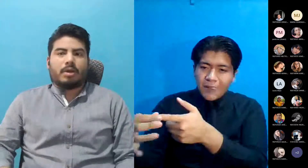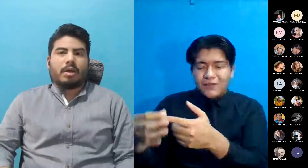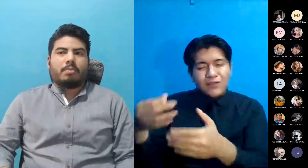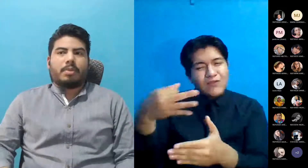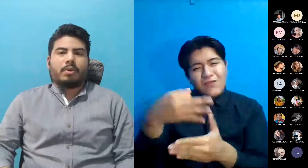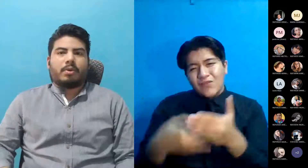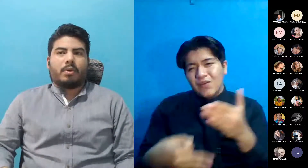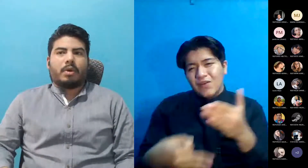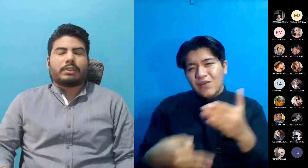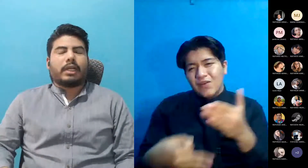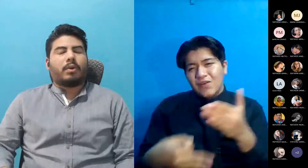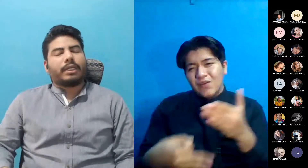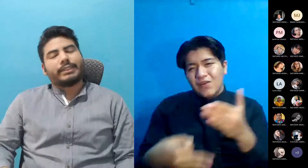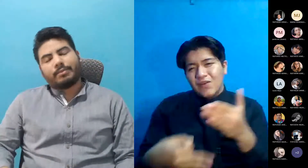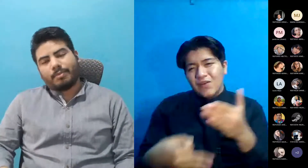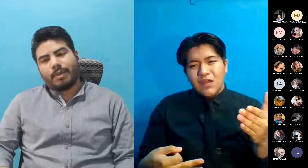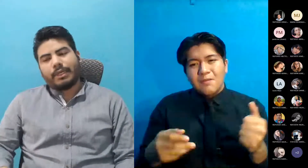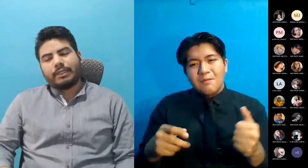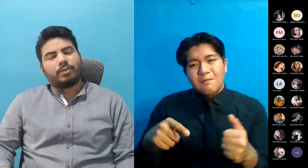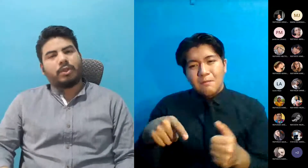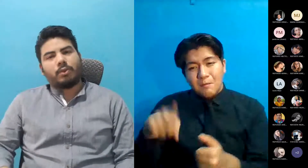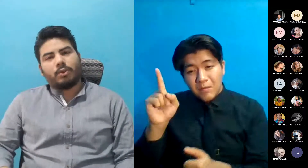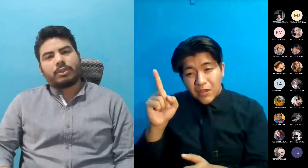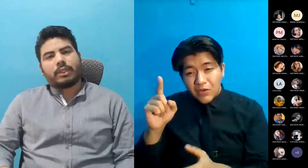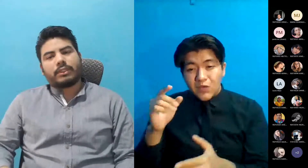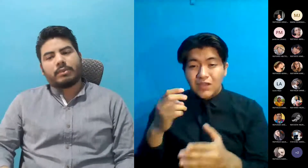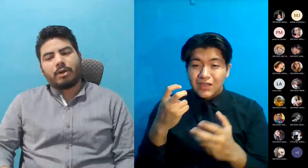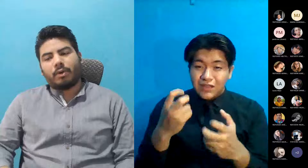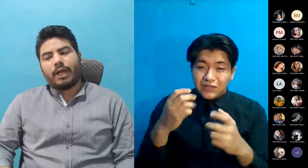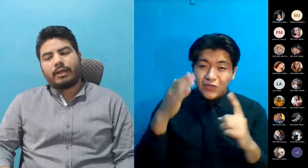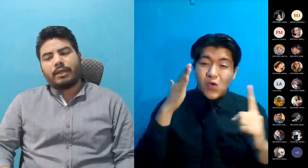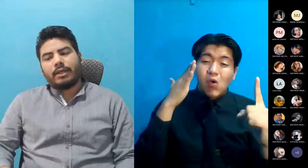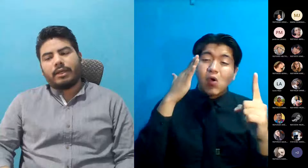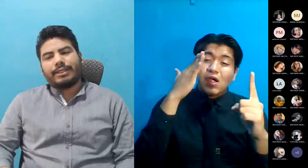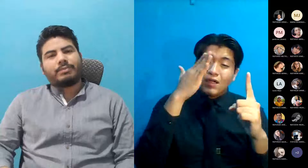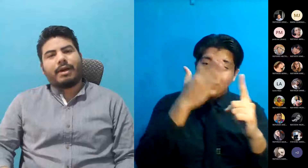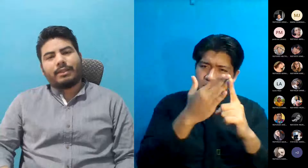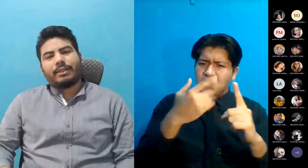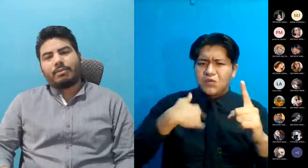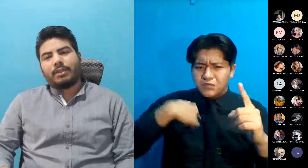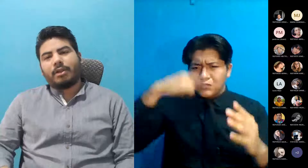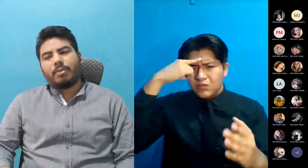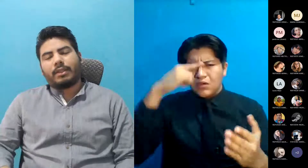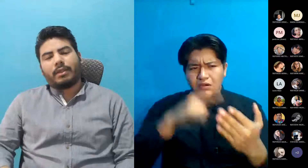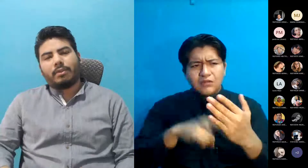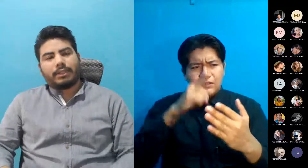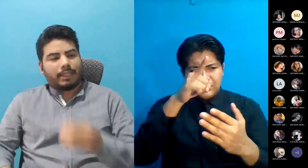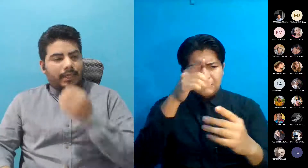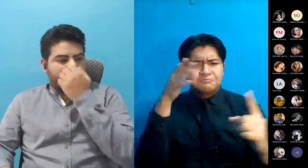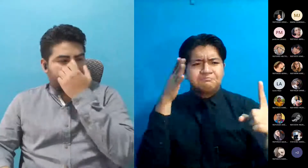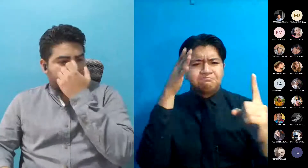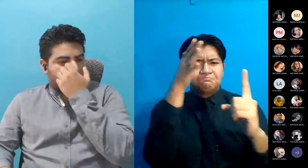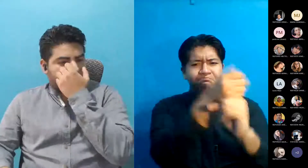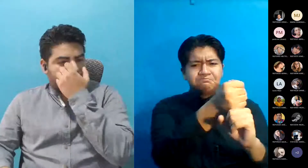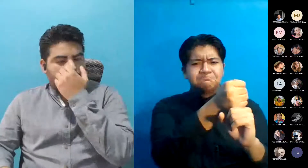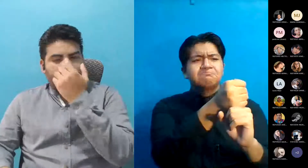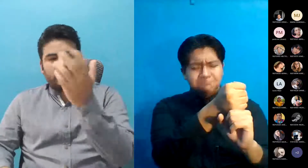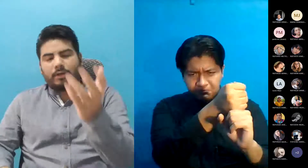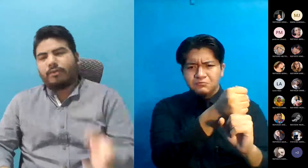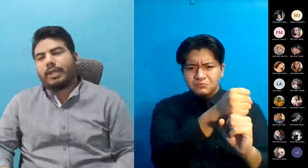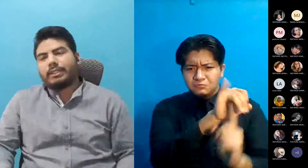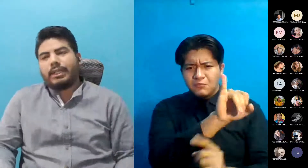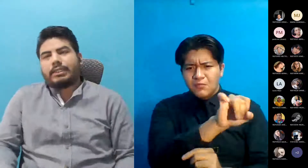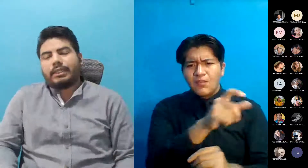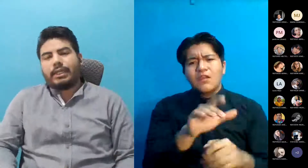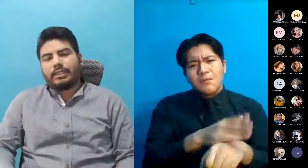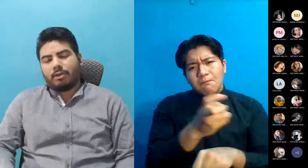un momento. Pero es algo que estoy seguro se va a lograr, y es parte también del objetivo de esta capacitación,